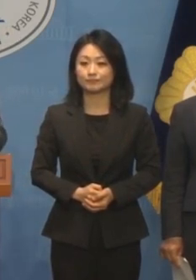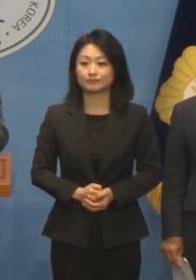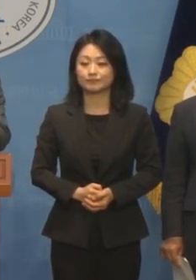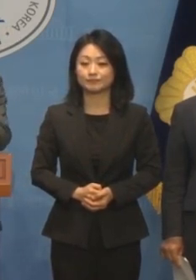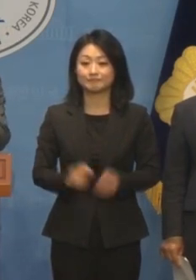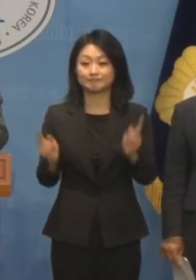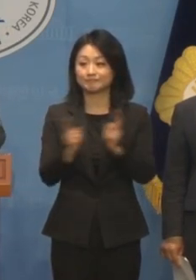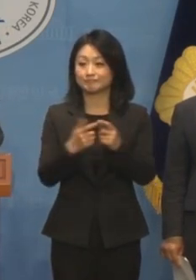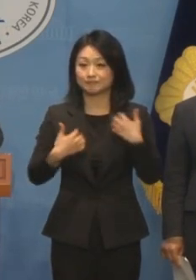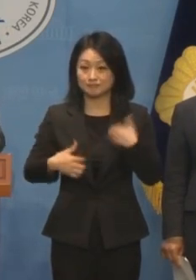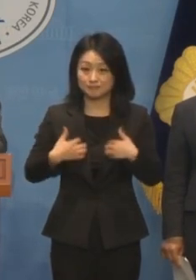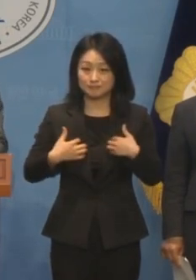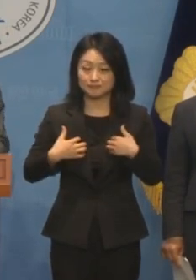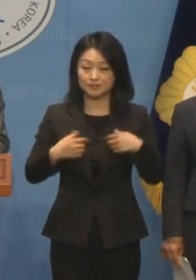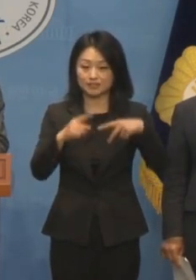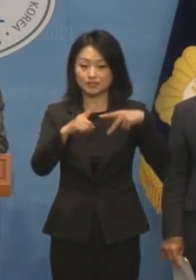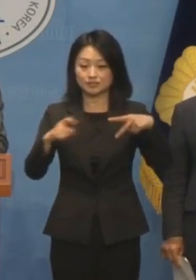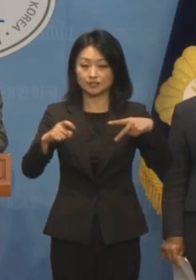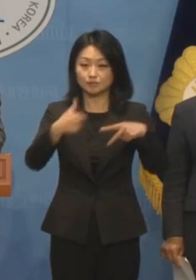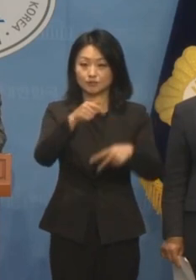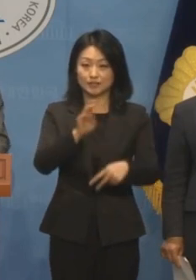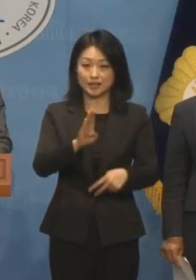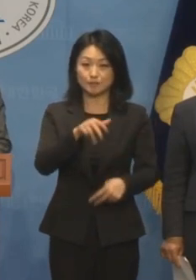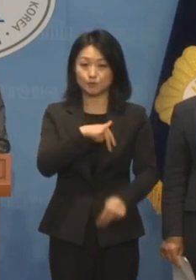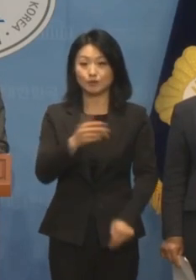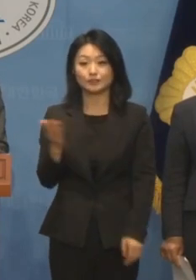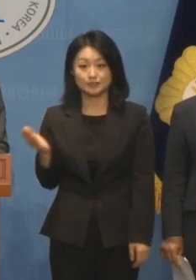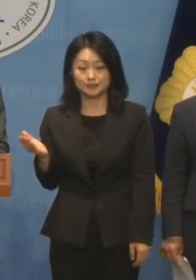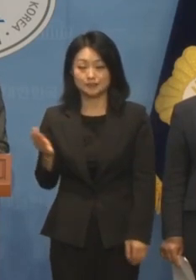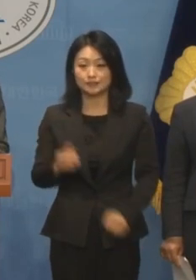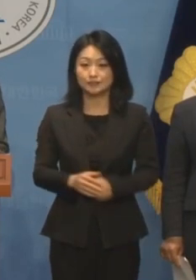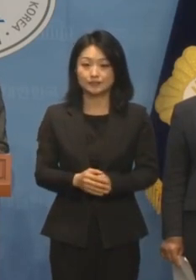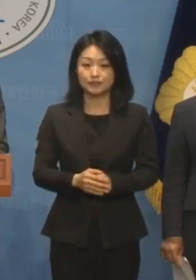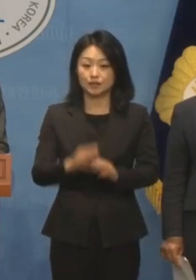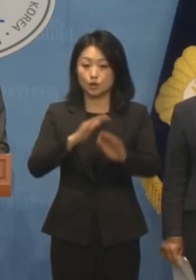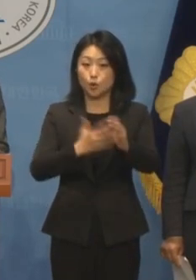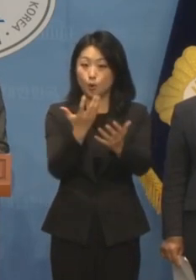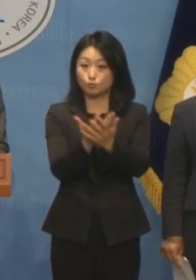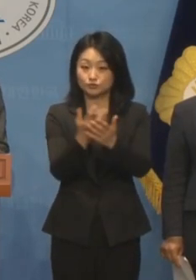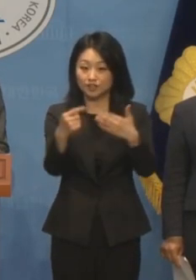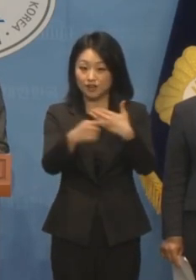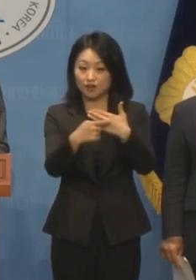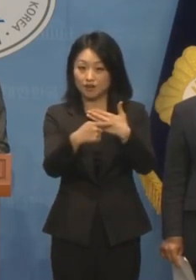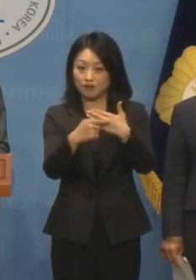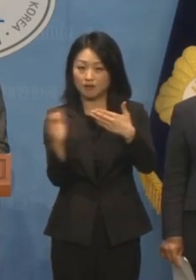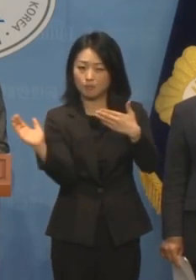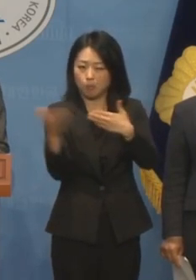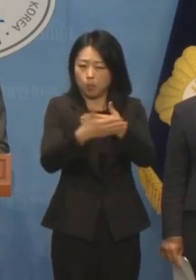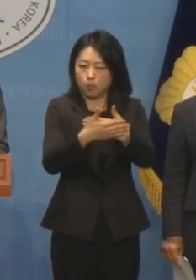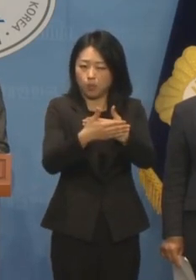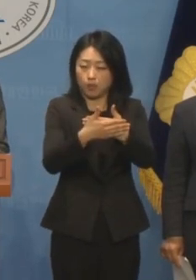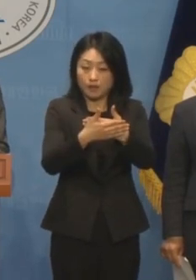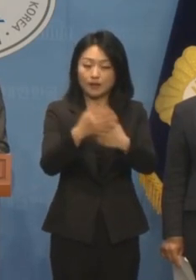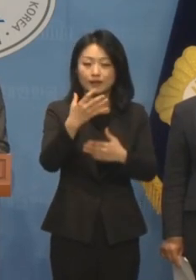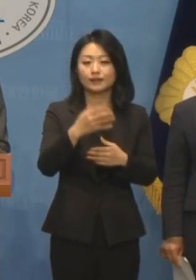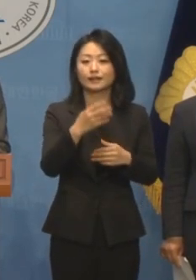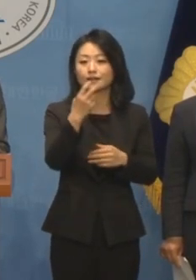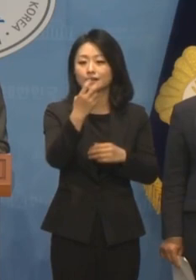예, 반갑습니다. 서대문갑 김동아입니다. 표지가리, 공문조작, 허위진술 유도한